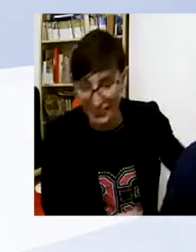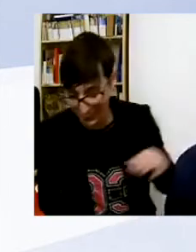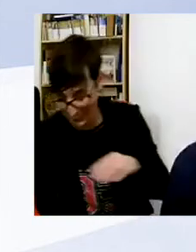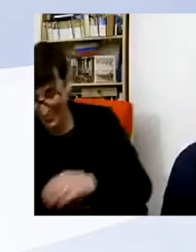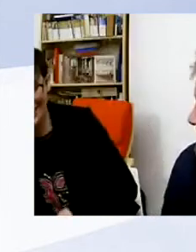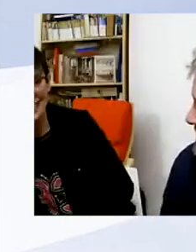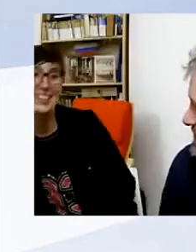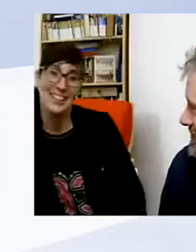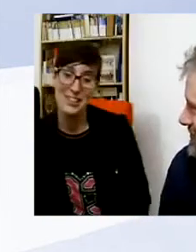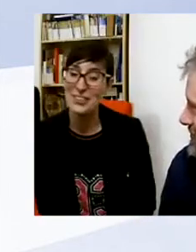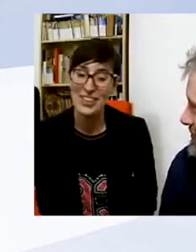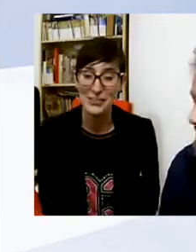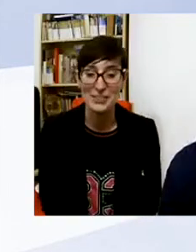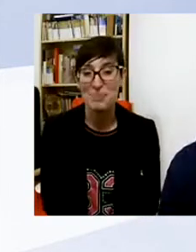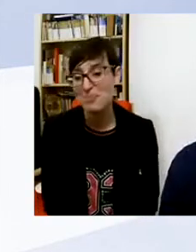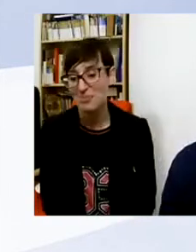lui.